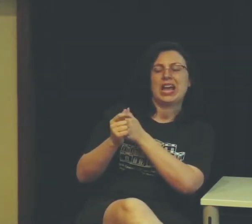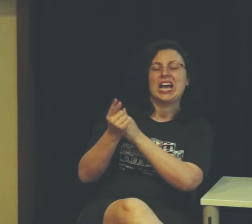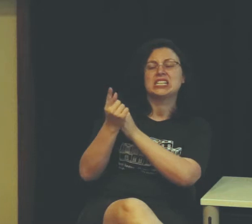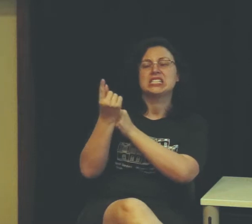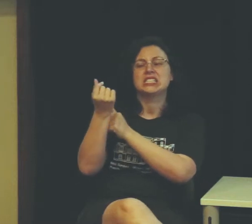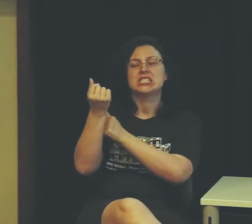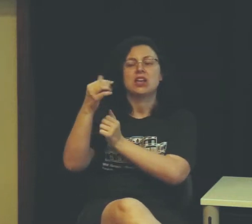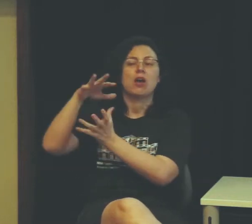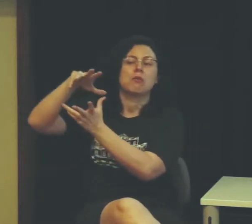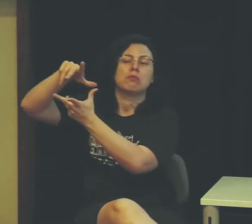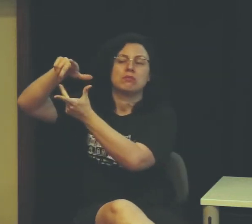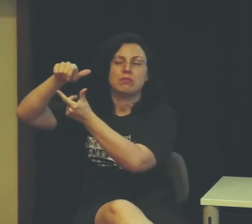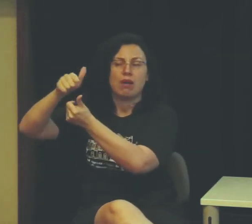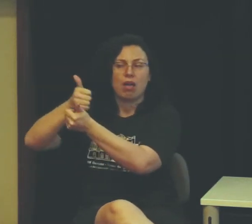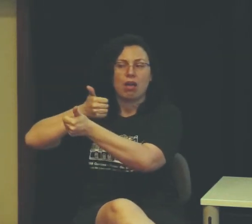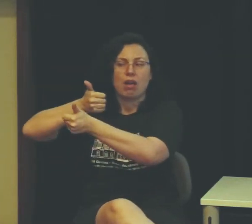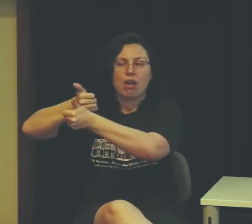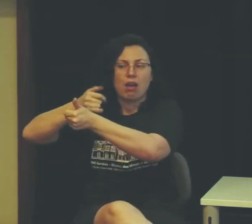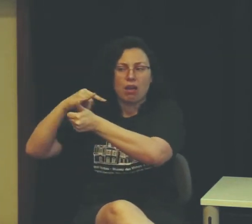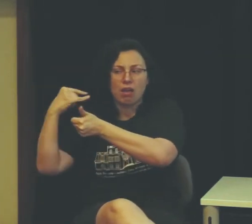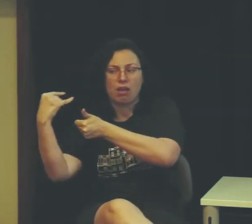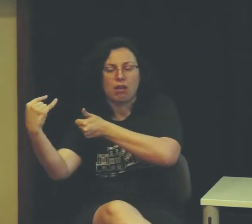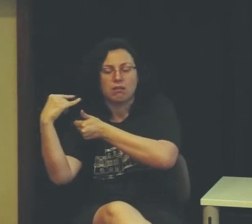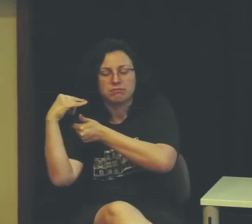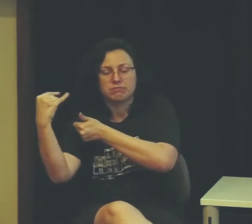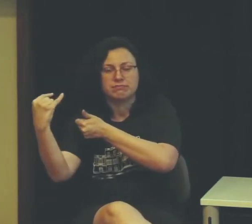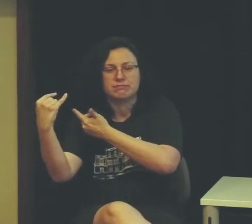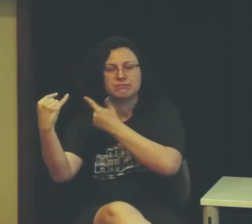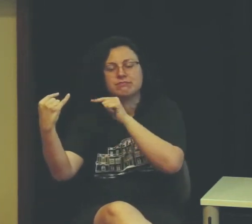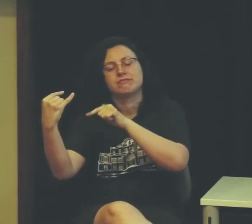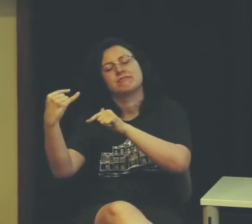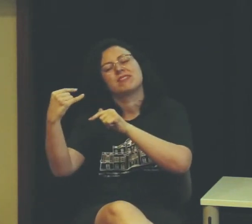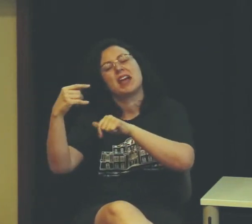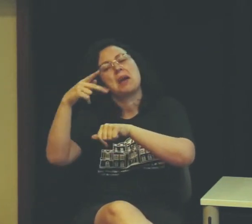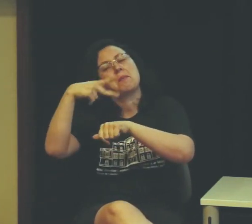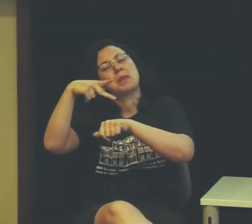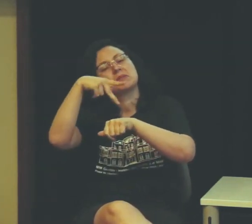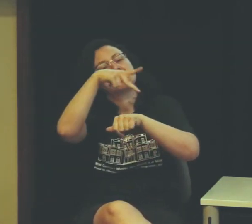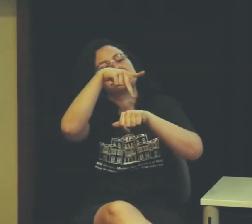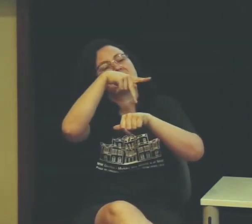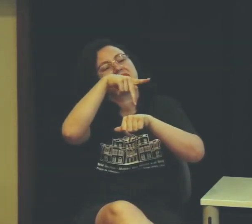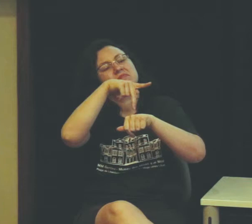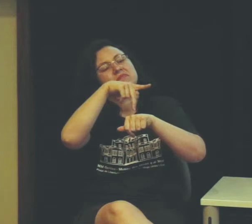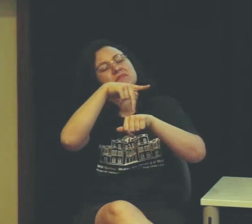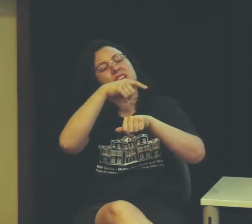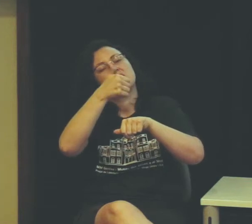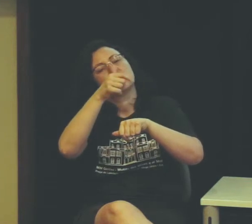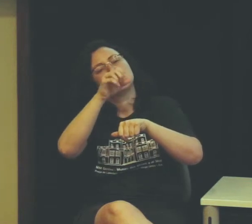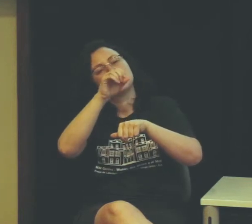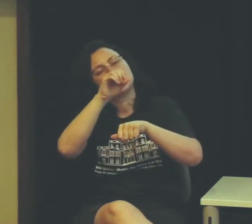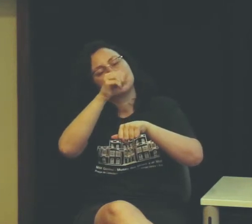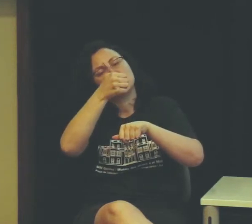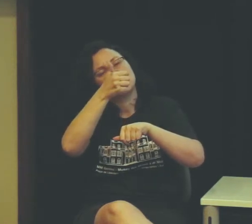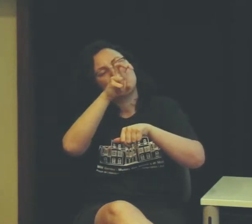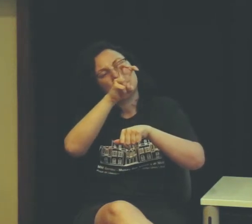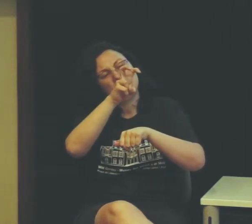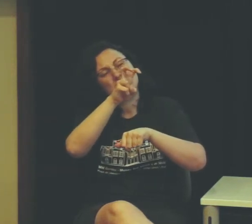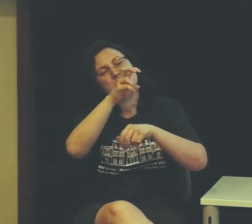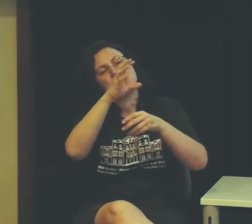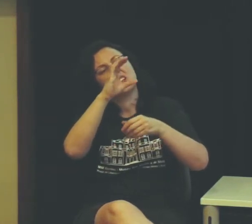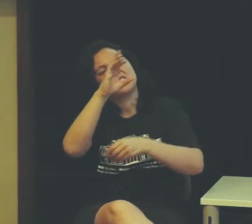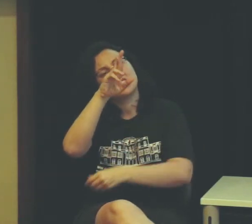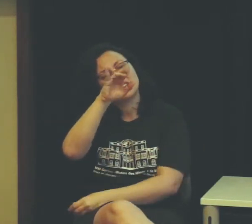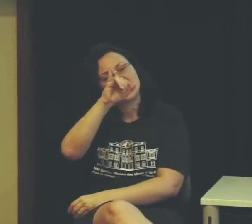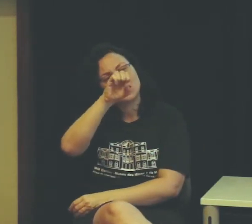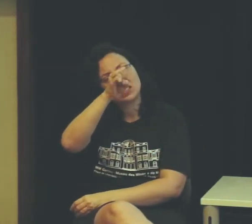financeira do mundo, como vários países começaram a entrar em crise a partir de 2015, começou a diminuir um pouco, o que é